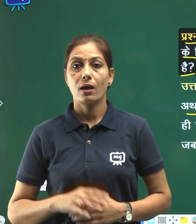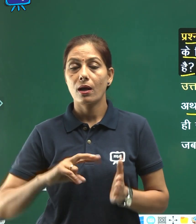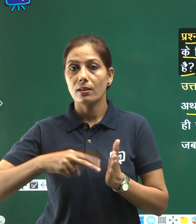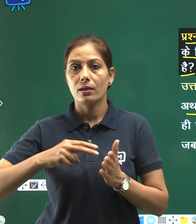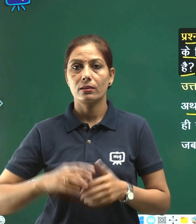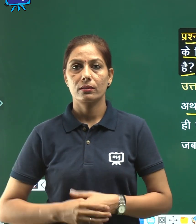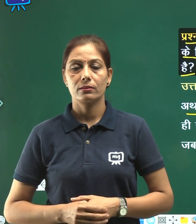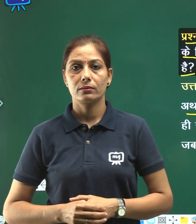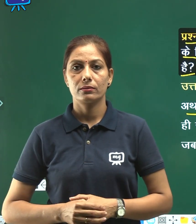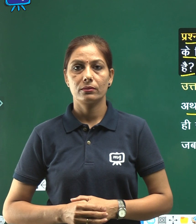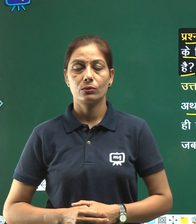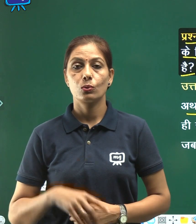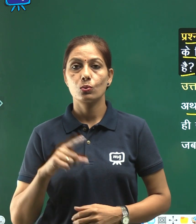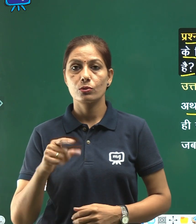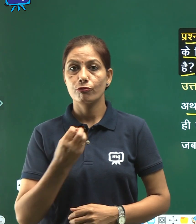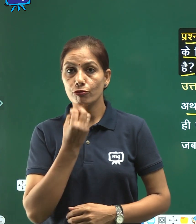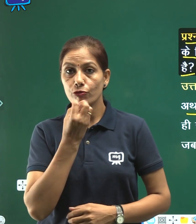अर्थात उसके